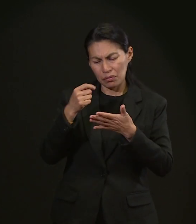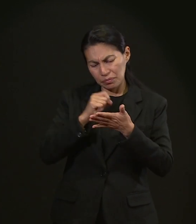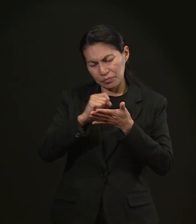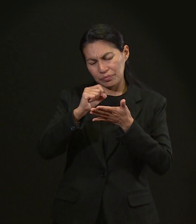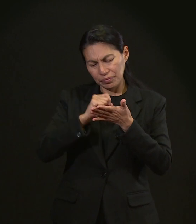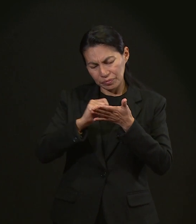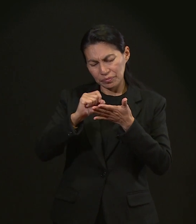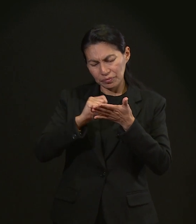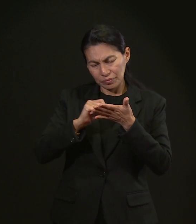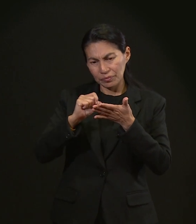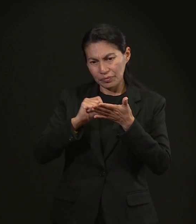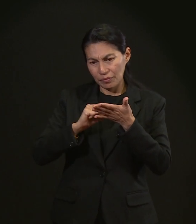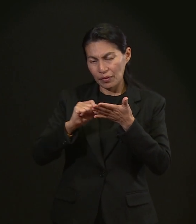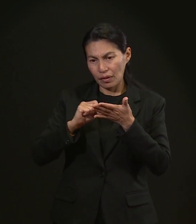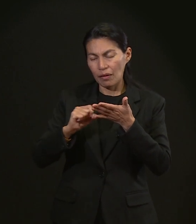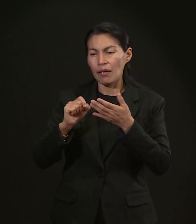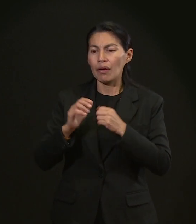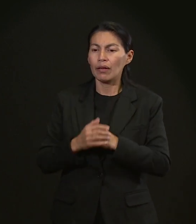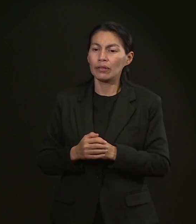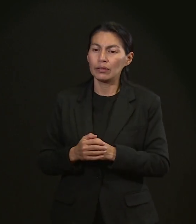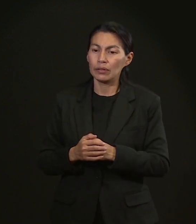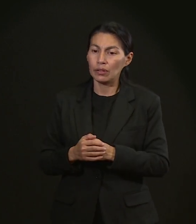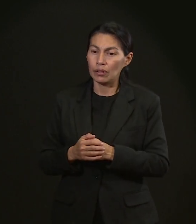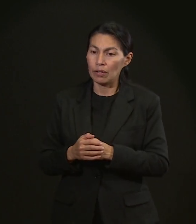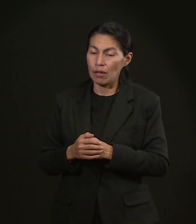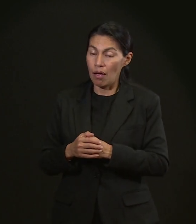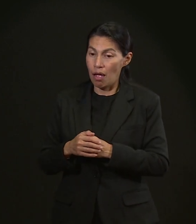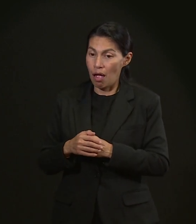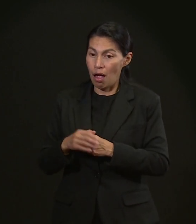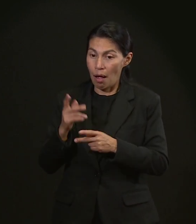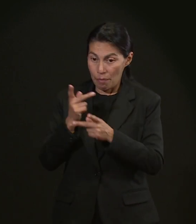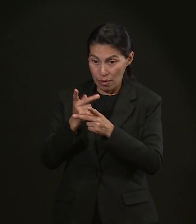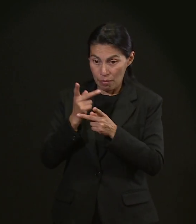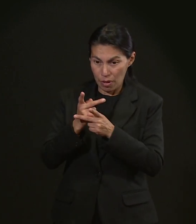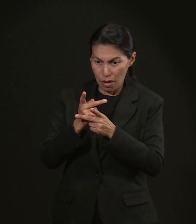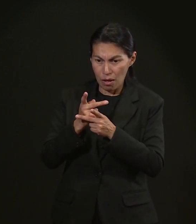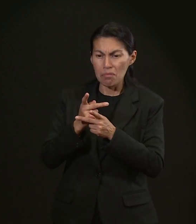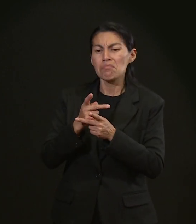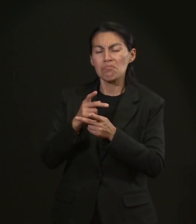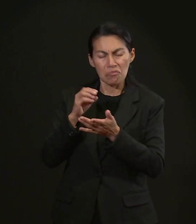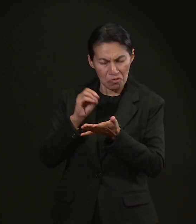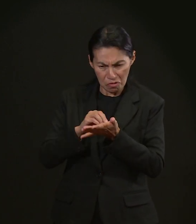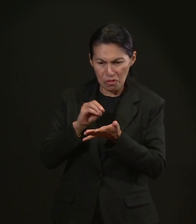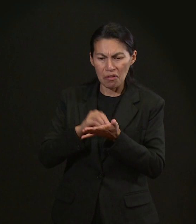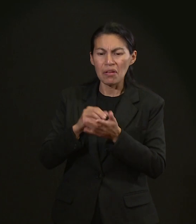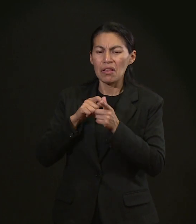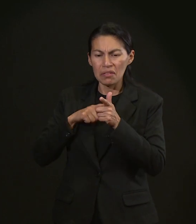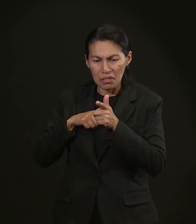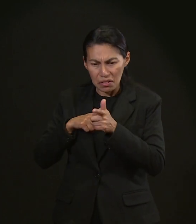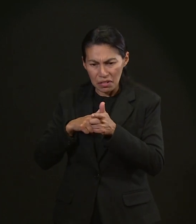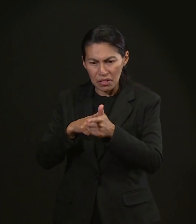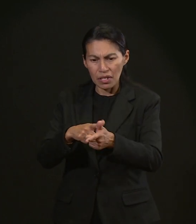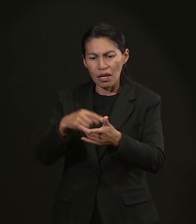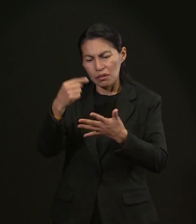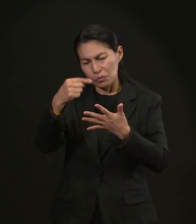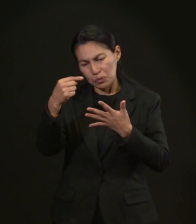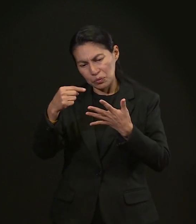la misma y yo lo escribía y todavía en la prepa yo no encontraba